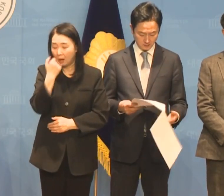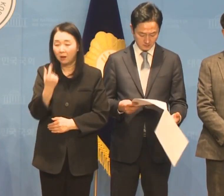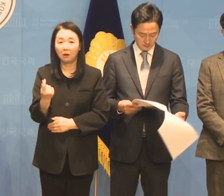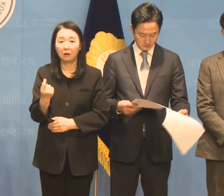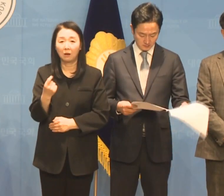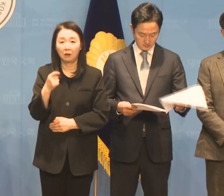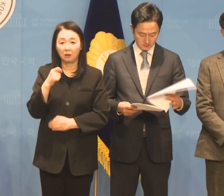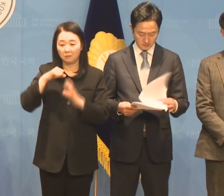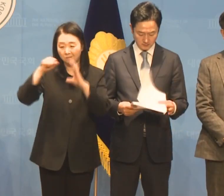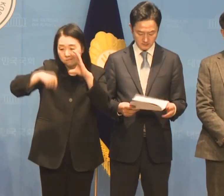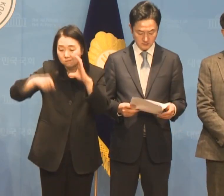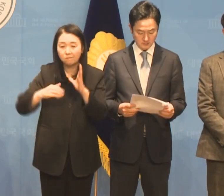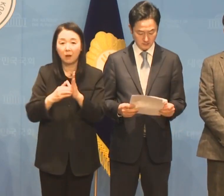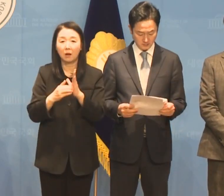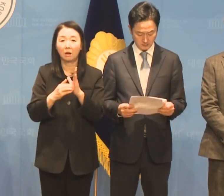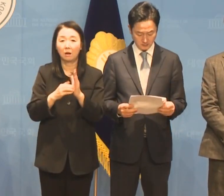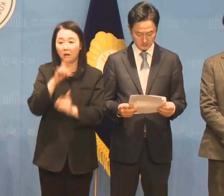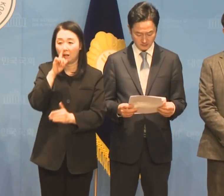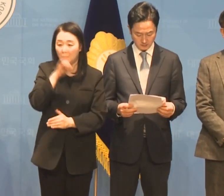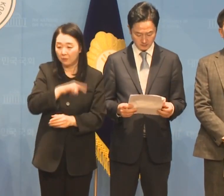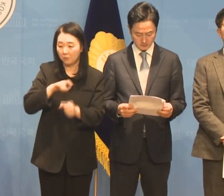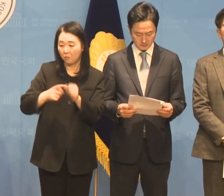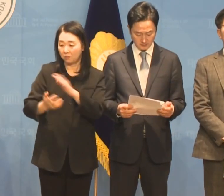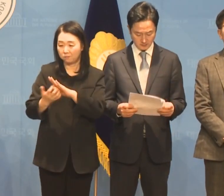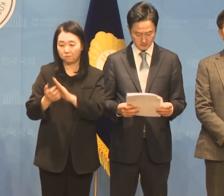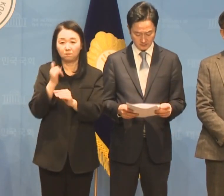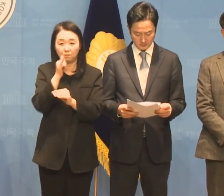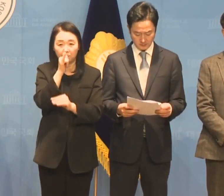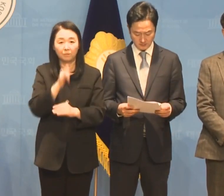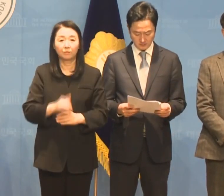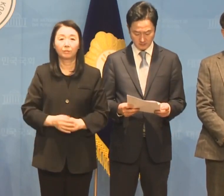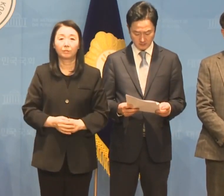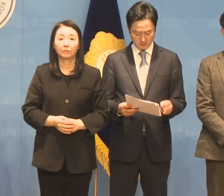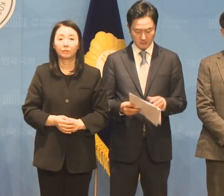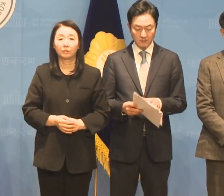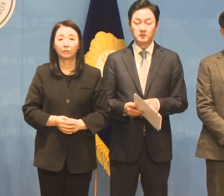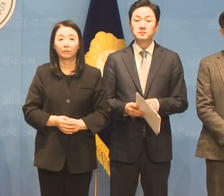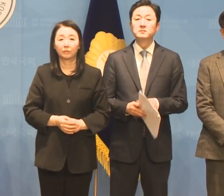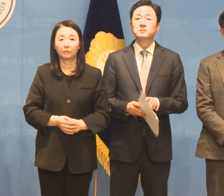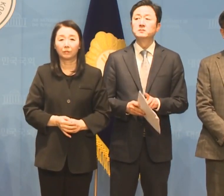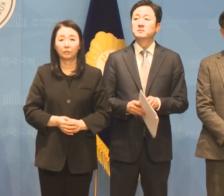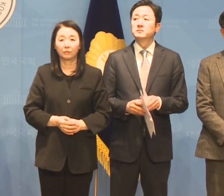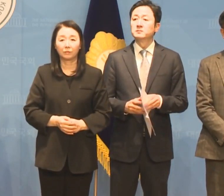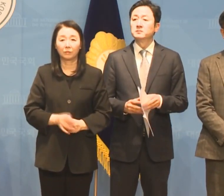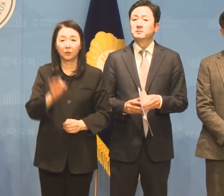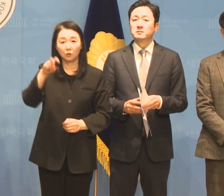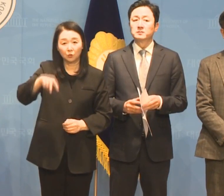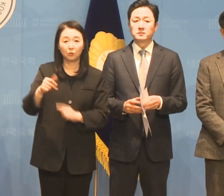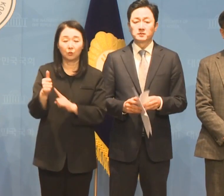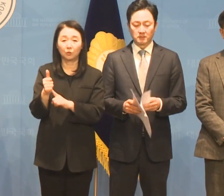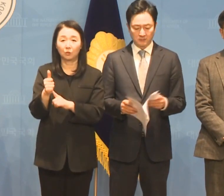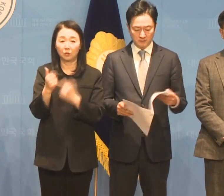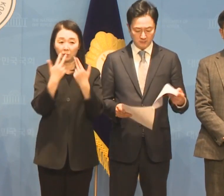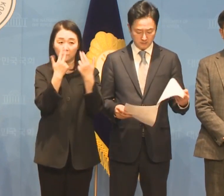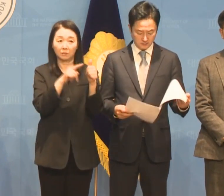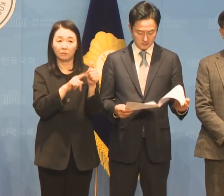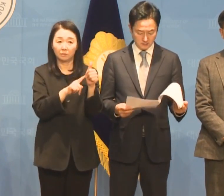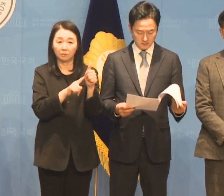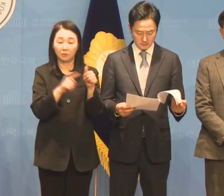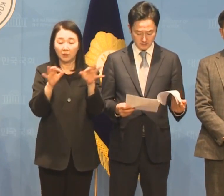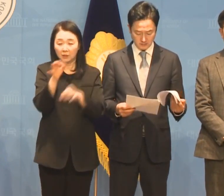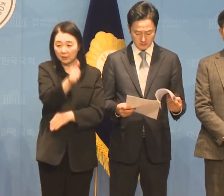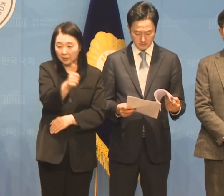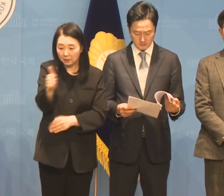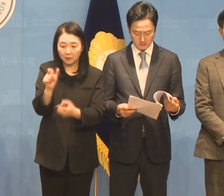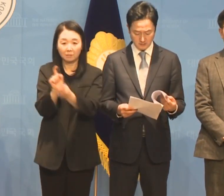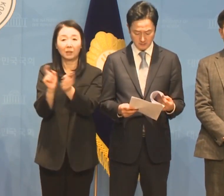소문으로 퍼뜨리는 악의적인 의도로 이루어진 것이 분명합니다. 그리고 유동규는 이재명 대표가 은행장들을